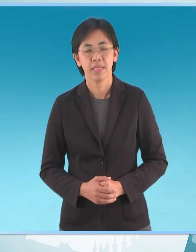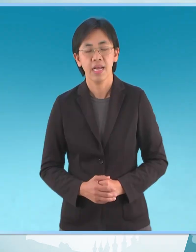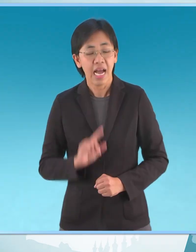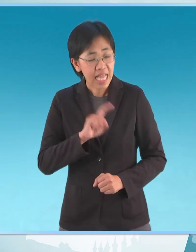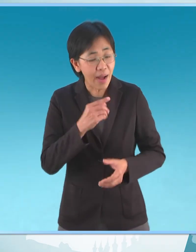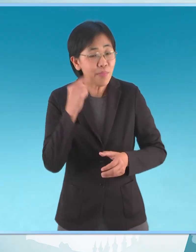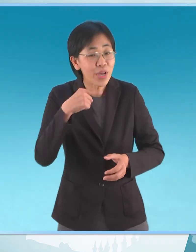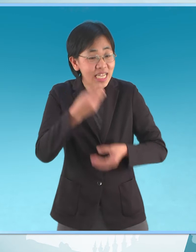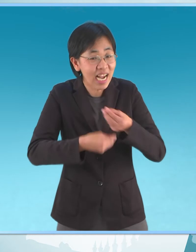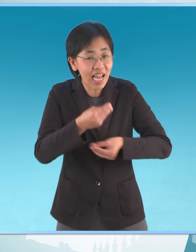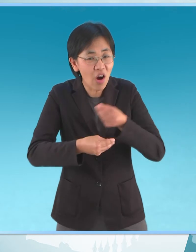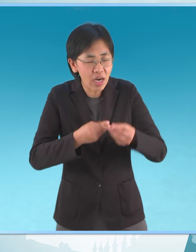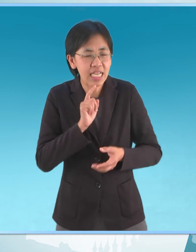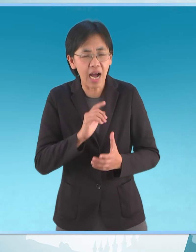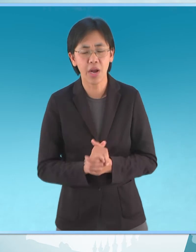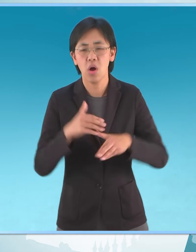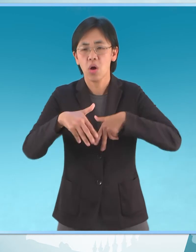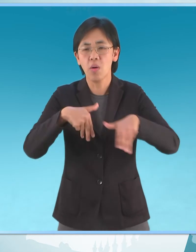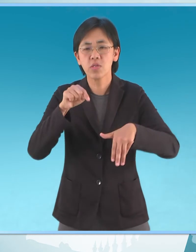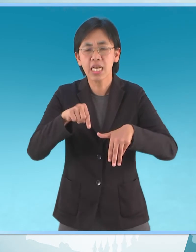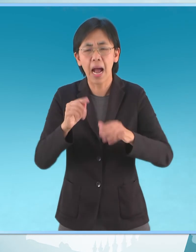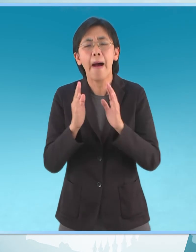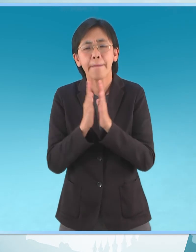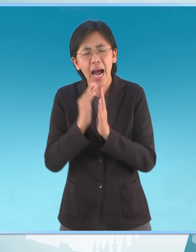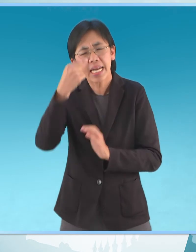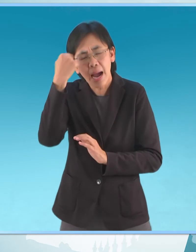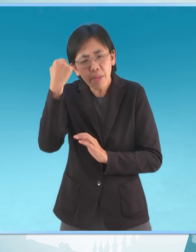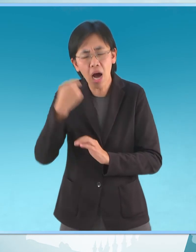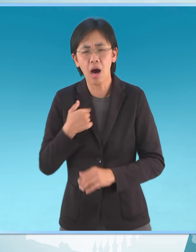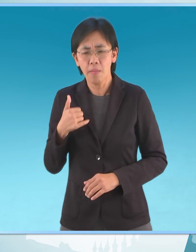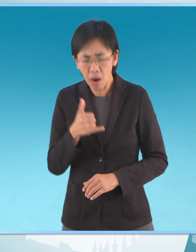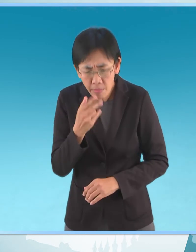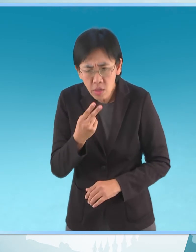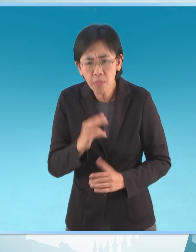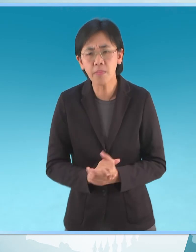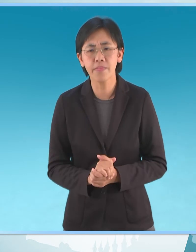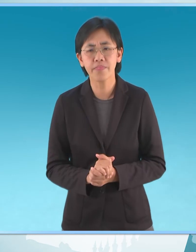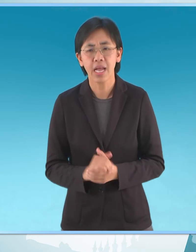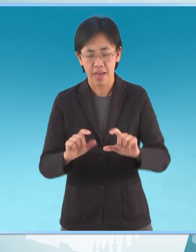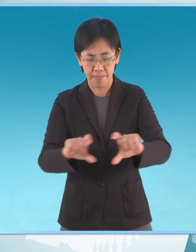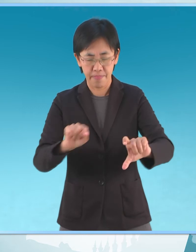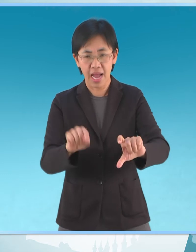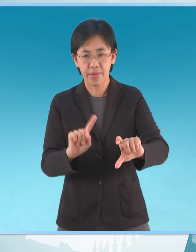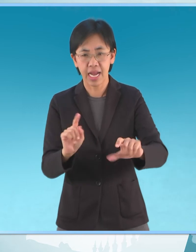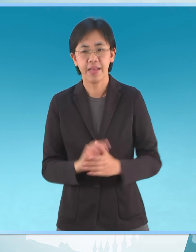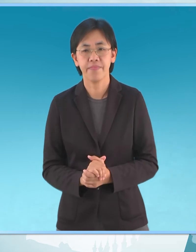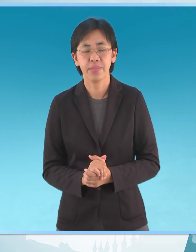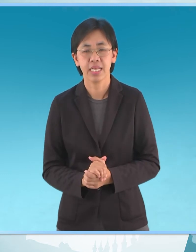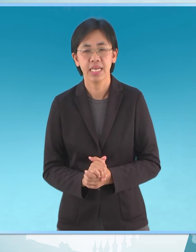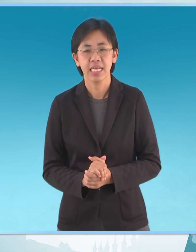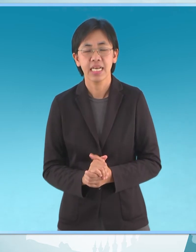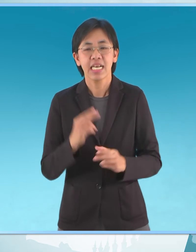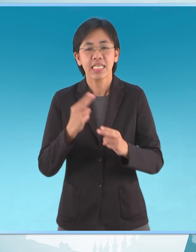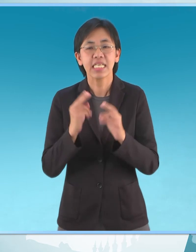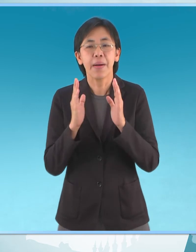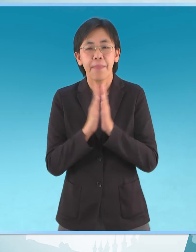เมื่อสักครู่นี้ถามจากแม่ค้านะครับที่ขายบักเบงบอกว่าชาวบ้านแถวนี้จะเรียกกันว่าหลวงพ่อดำนะฮะแต่พอเข้ามานั่งตรงนี้ปุ๊บเราจะเห็นว่ามีป้ายเขียนไว้ว่